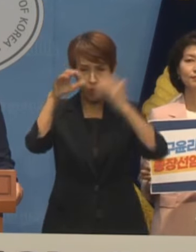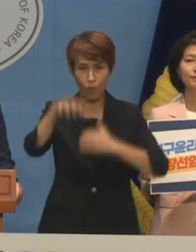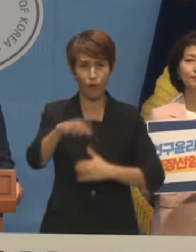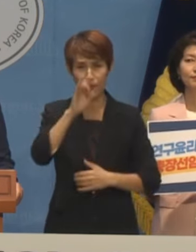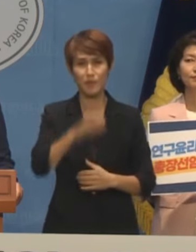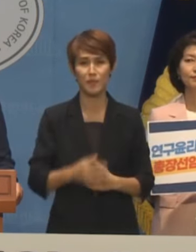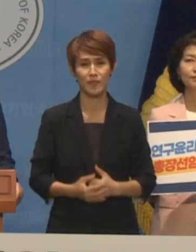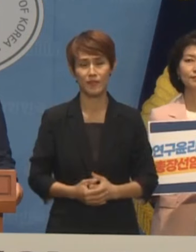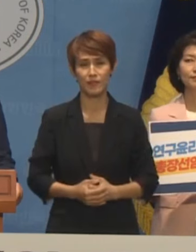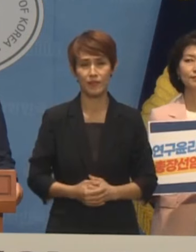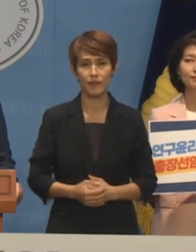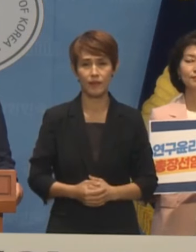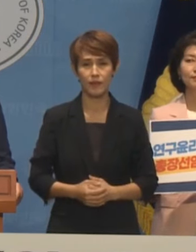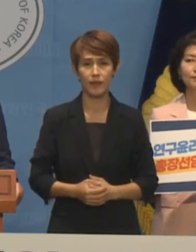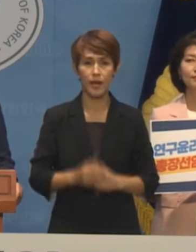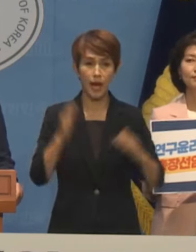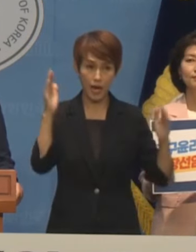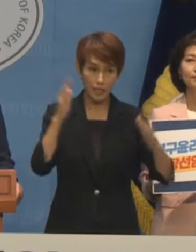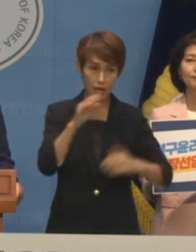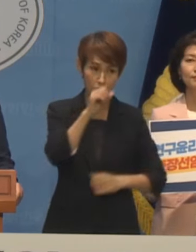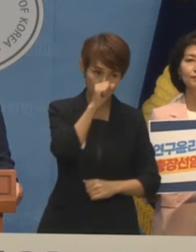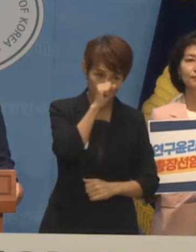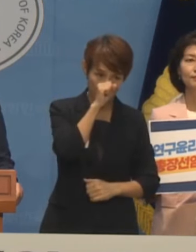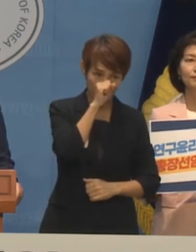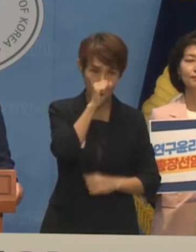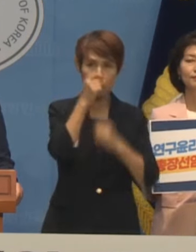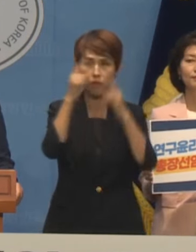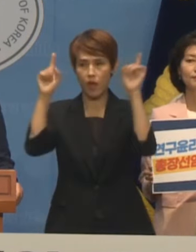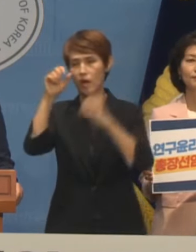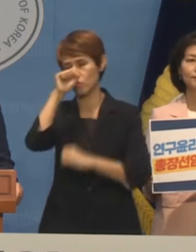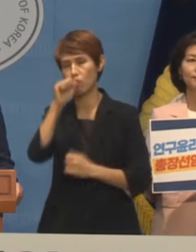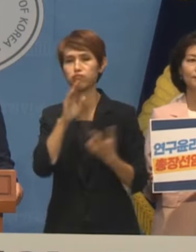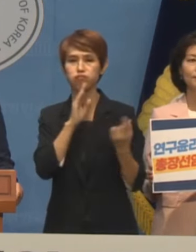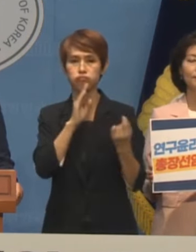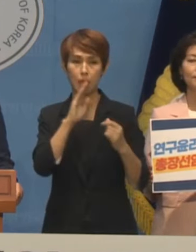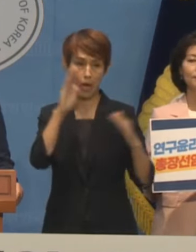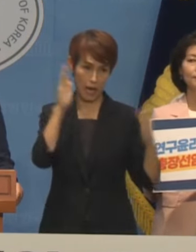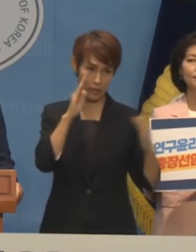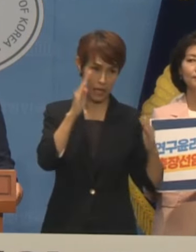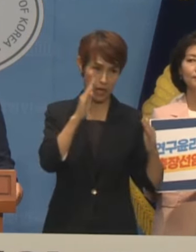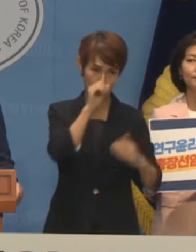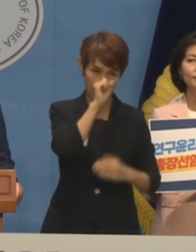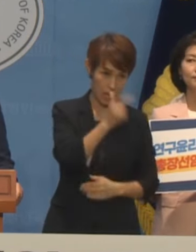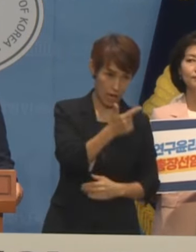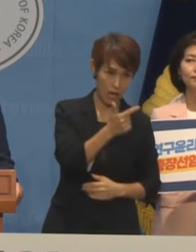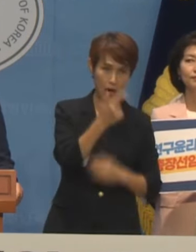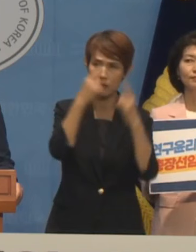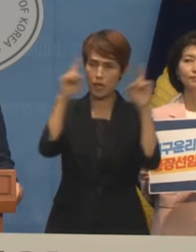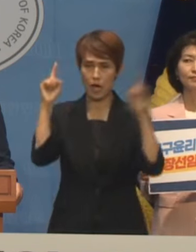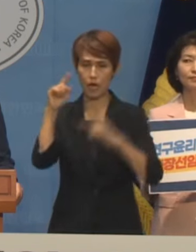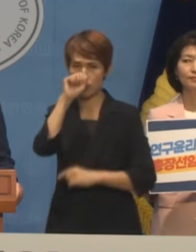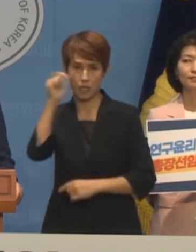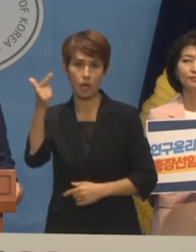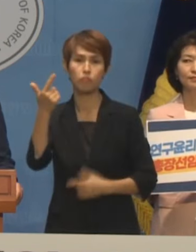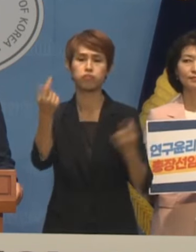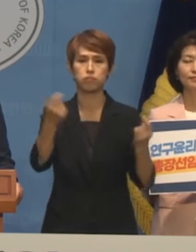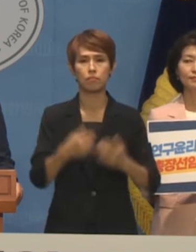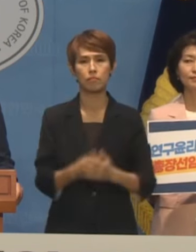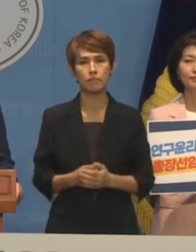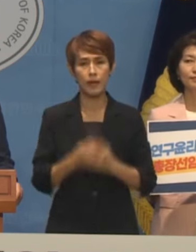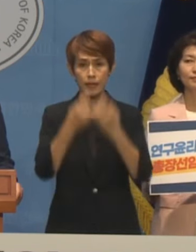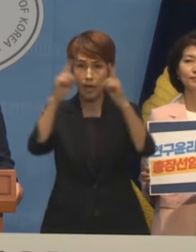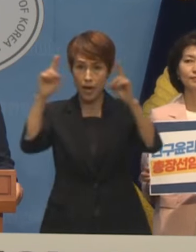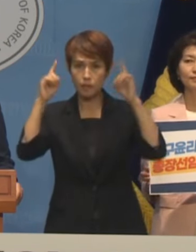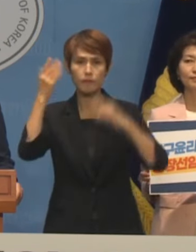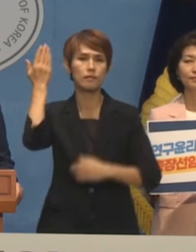안 됩니다. 학생한테 좋은 것은 대학에 좋은 것이고 학생에게 나쁜 것은 대학에 나쁜 것이며 대학은